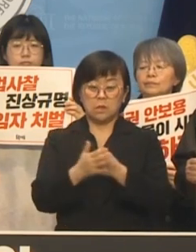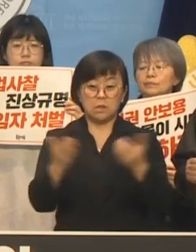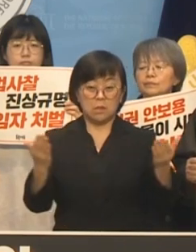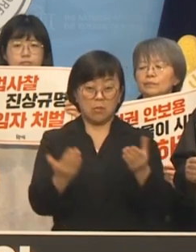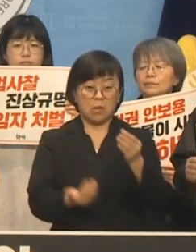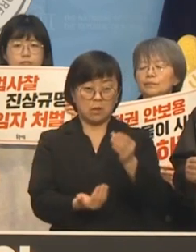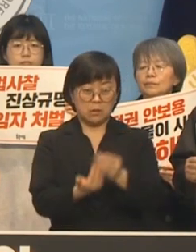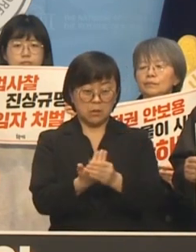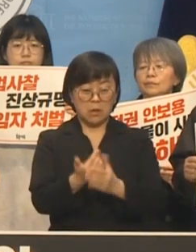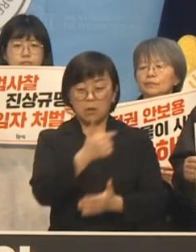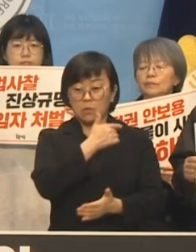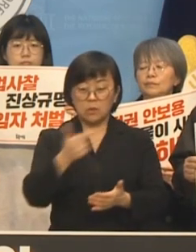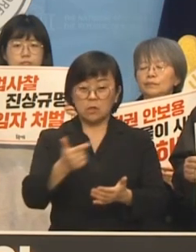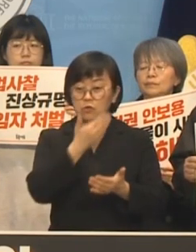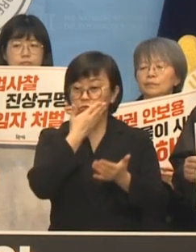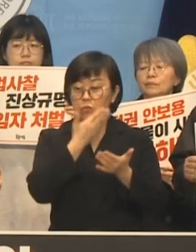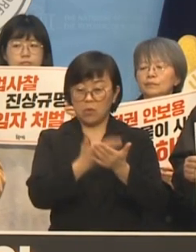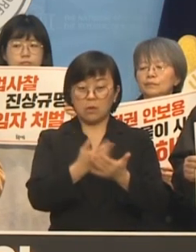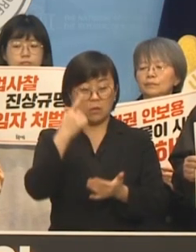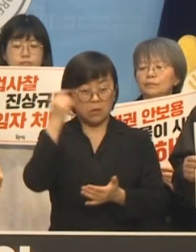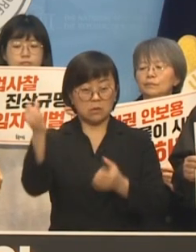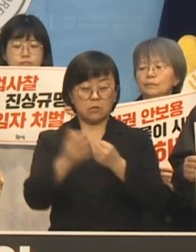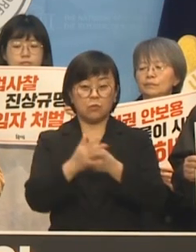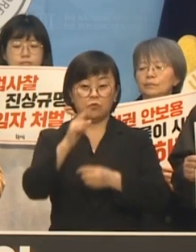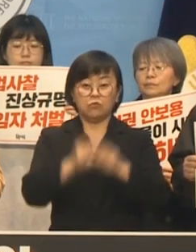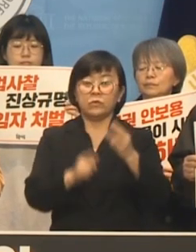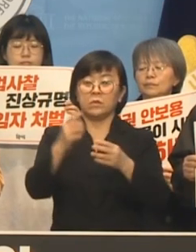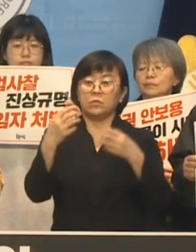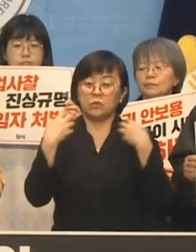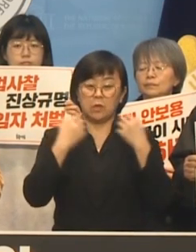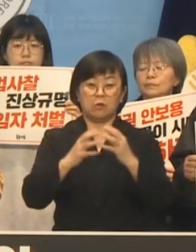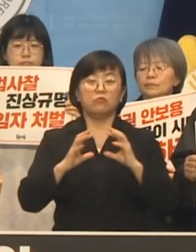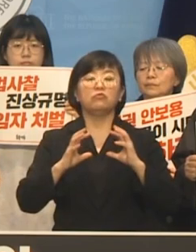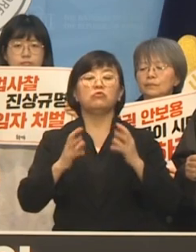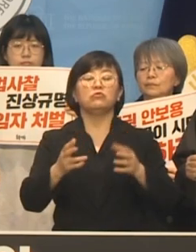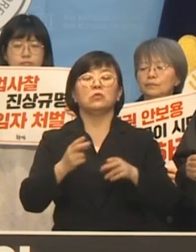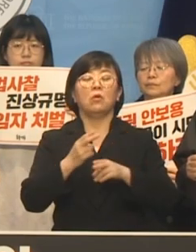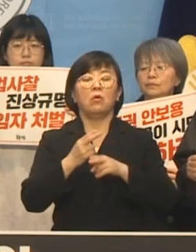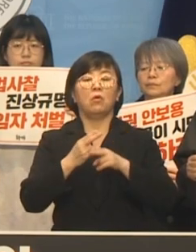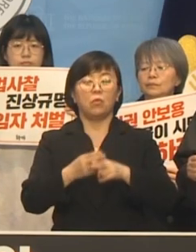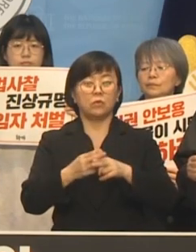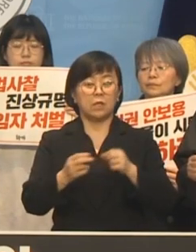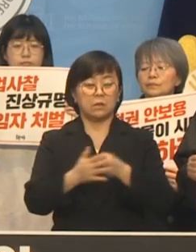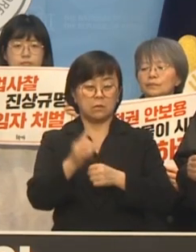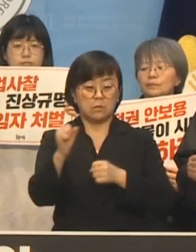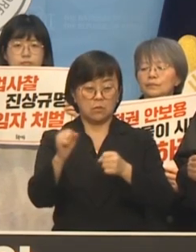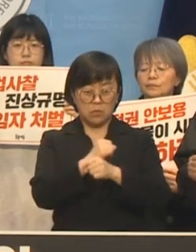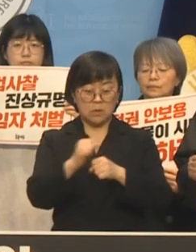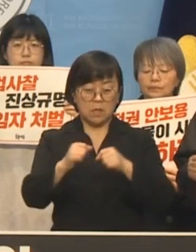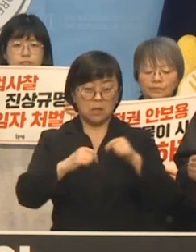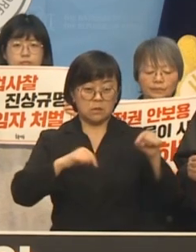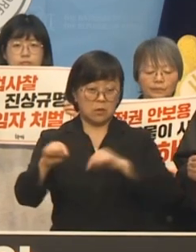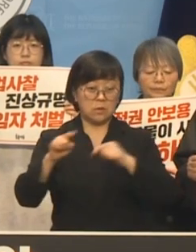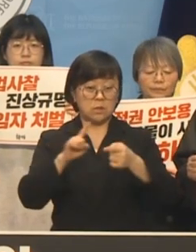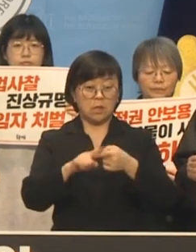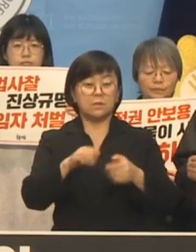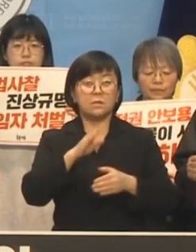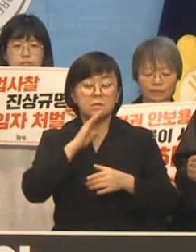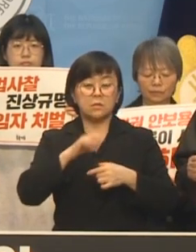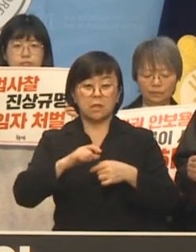사건을 매우 중대한 문제로 받아들여서 윤석열 정권의 국정농단과 공작정치의